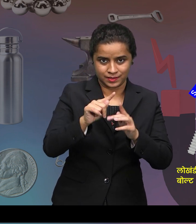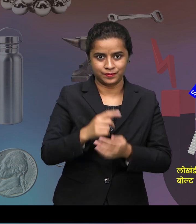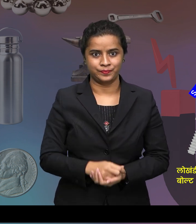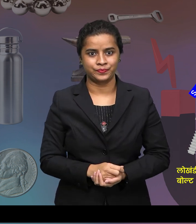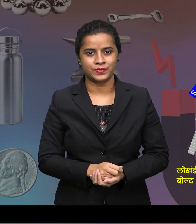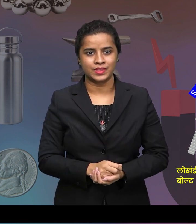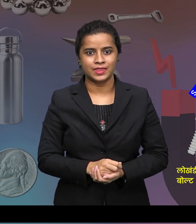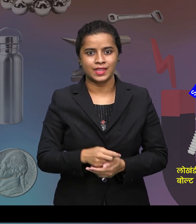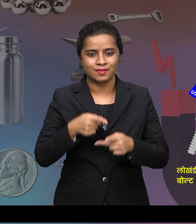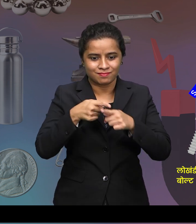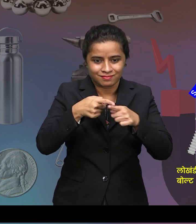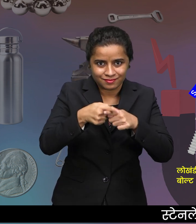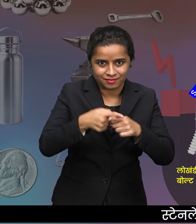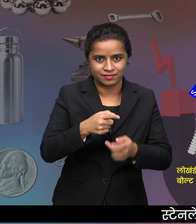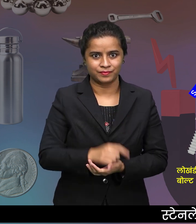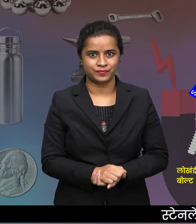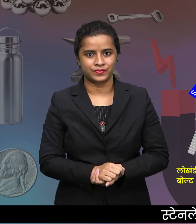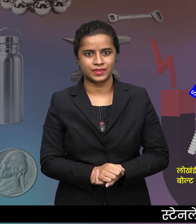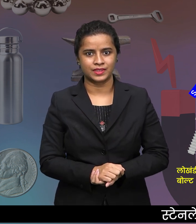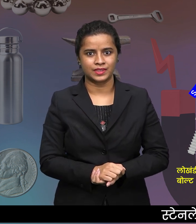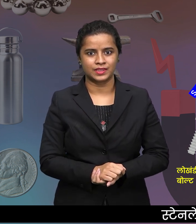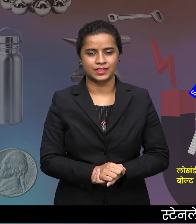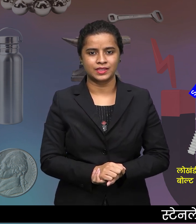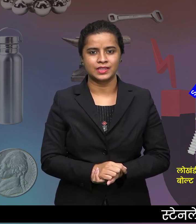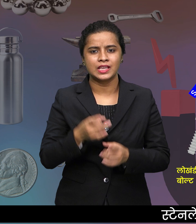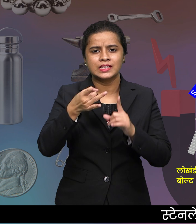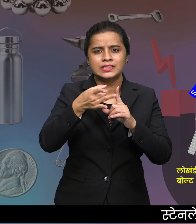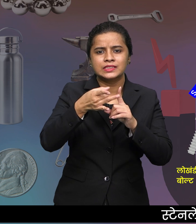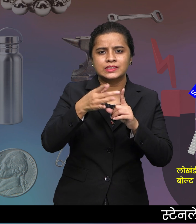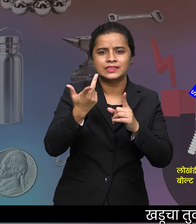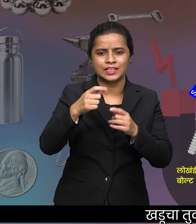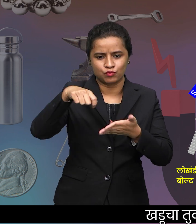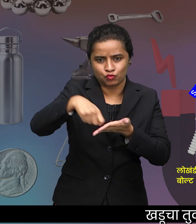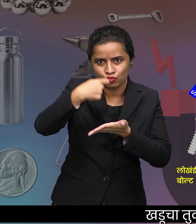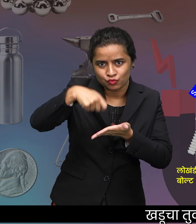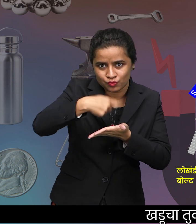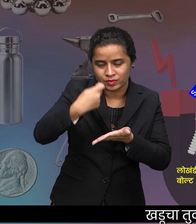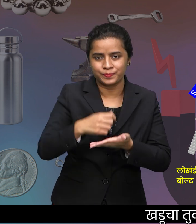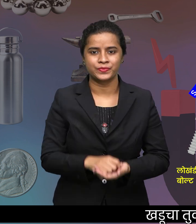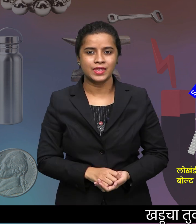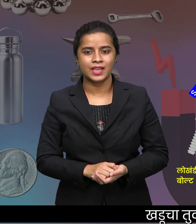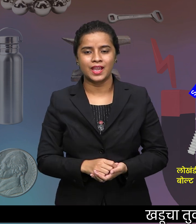चाकू, स्टेनलेस स्टीलचा चमचा, खडूचा तुकडा आणि लाकूड घ्या.